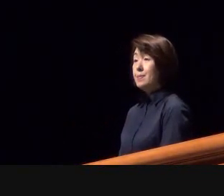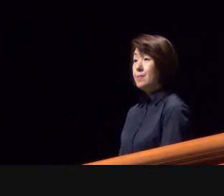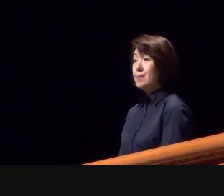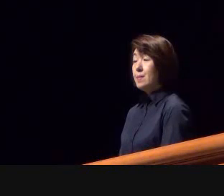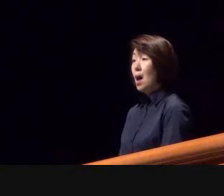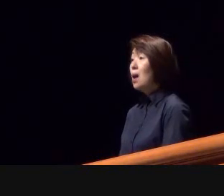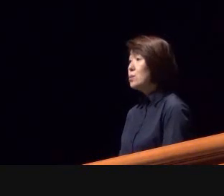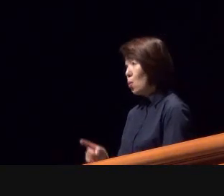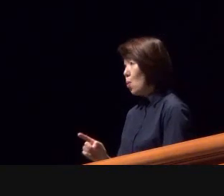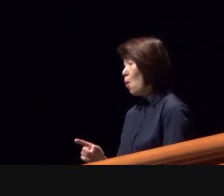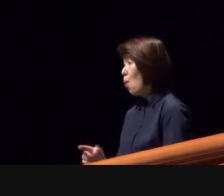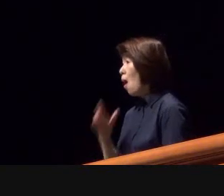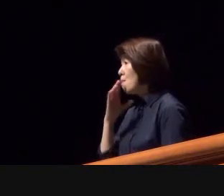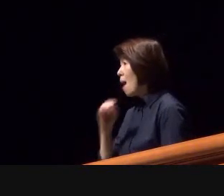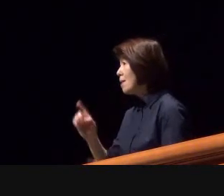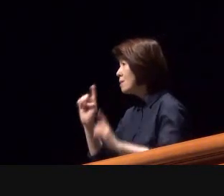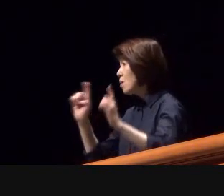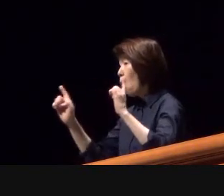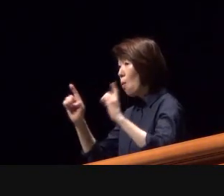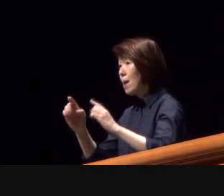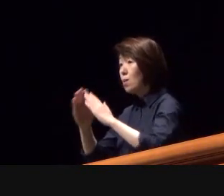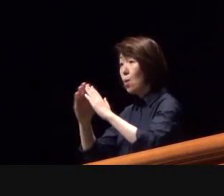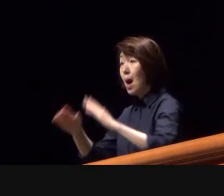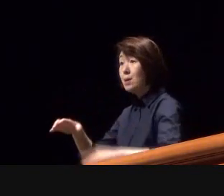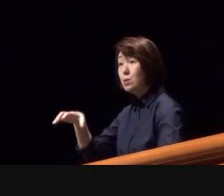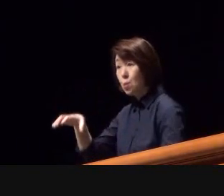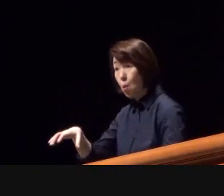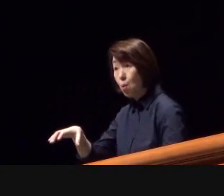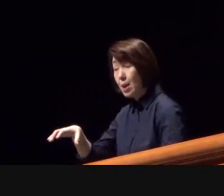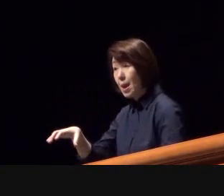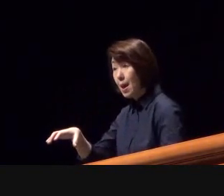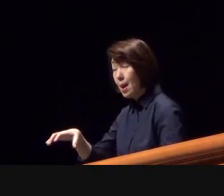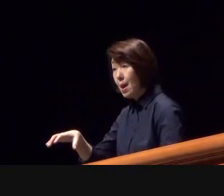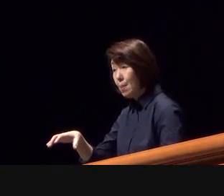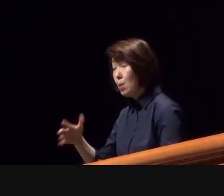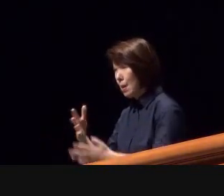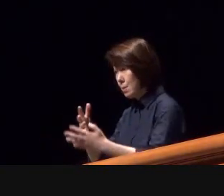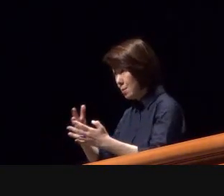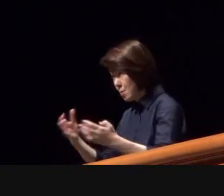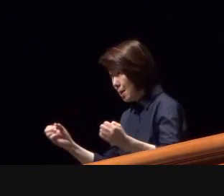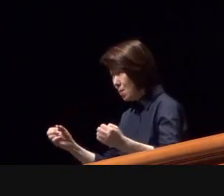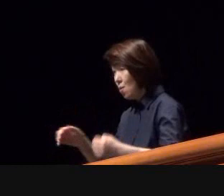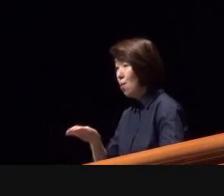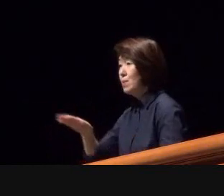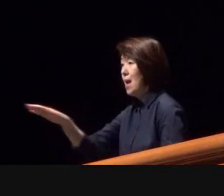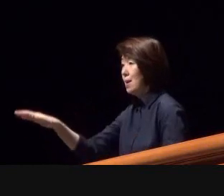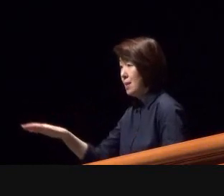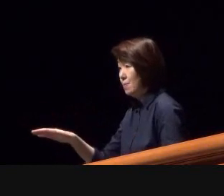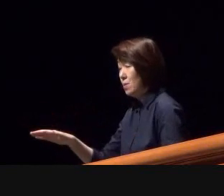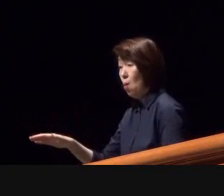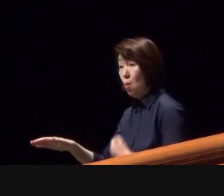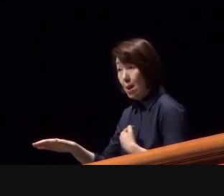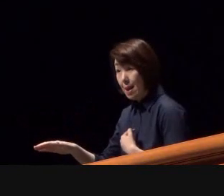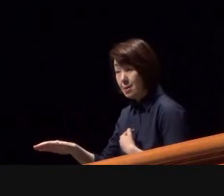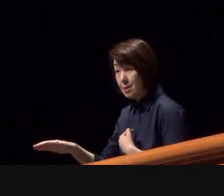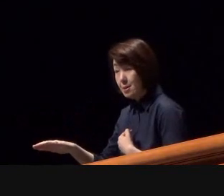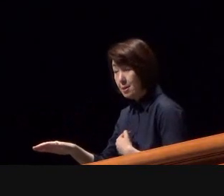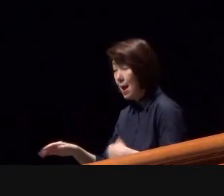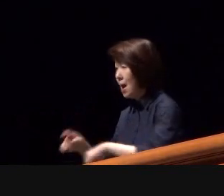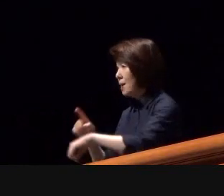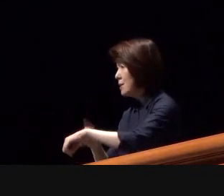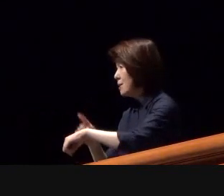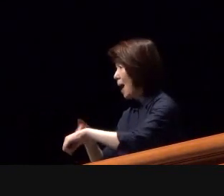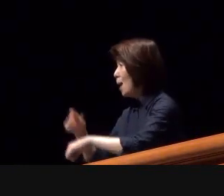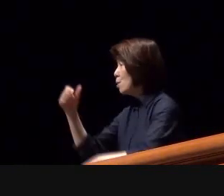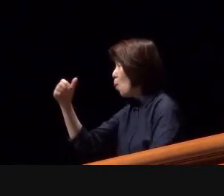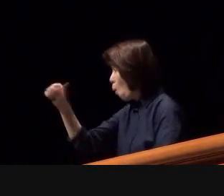その会場で私はですね、あるいは皆さん、たくさんの方それぞれわずか5分で